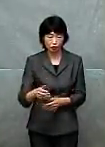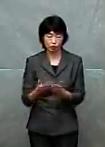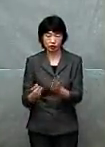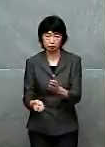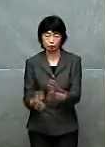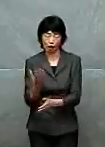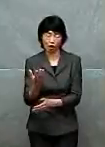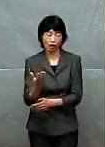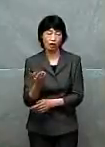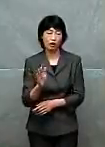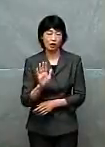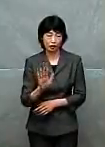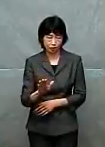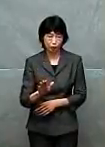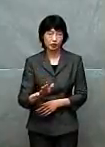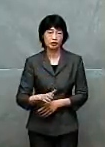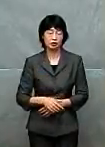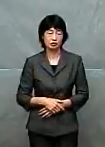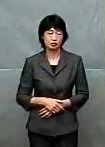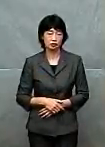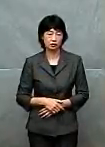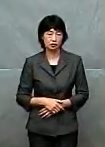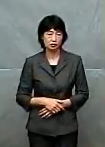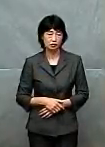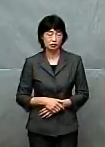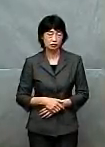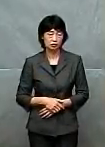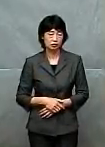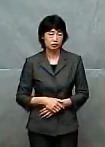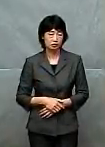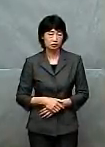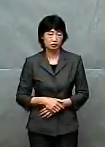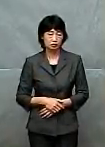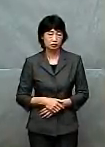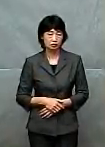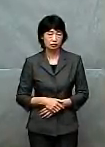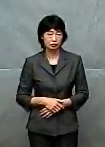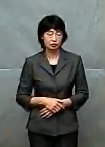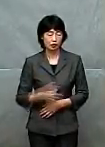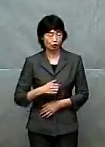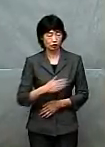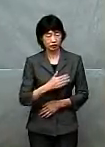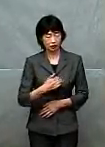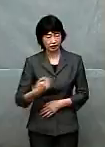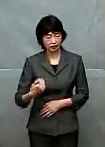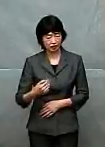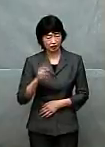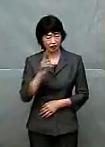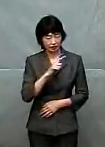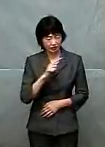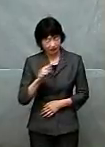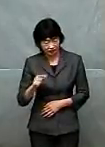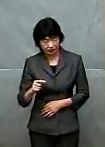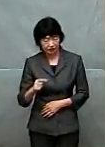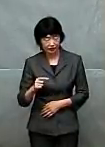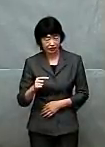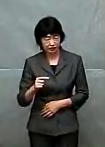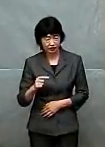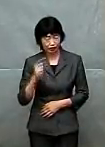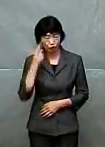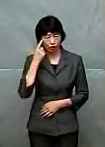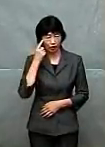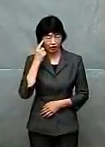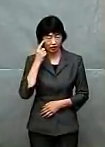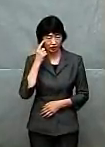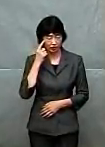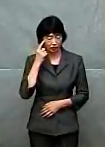きているということで、まあ、私たち人間の目にはこう地中深くまではなかなかこう